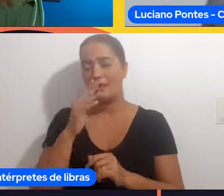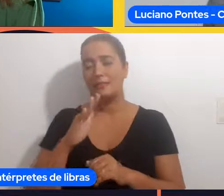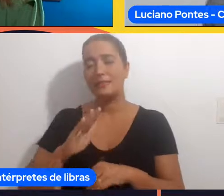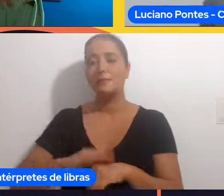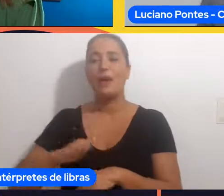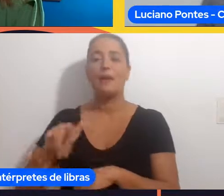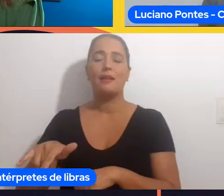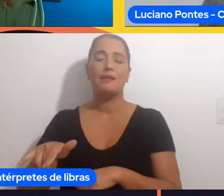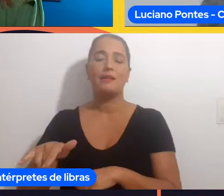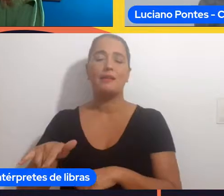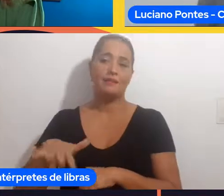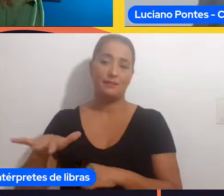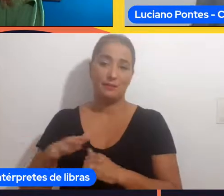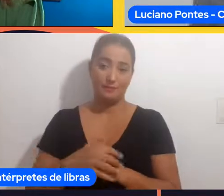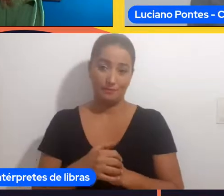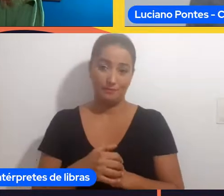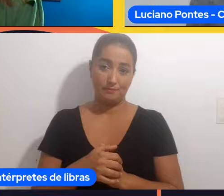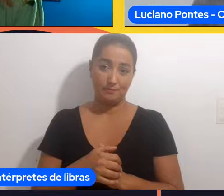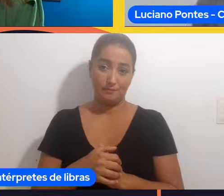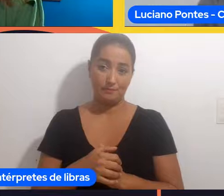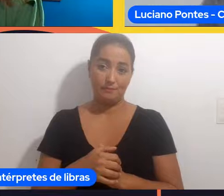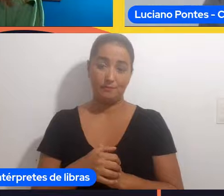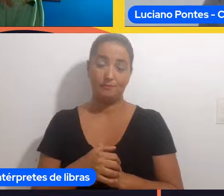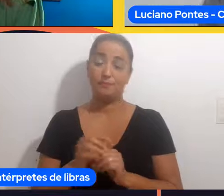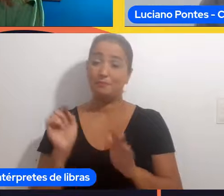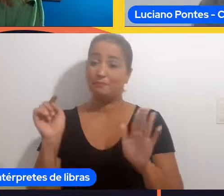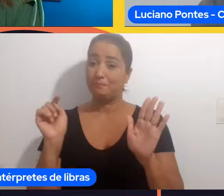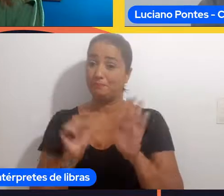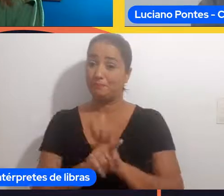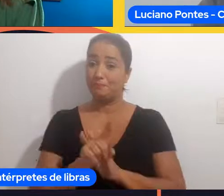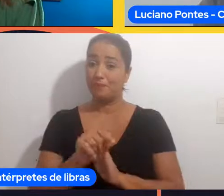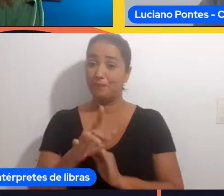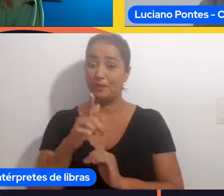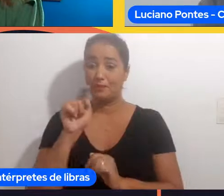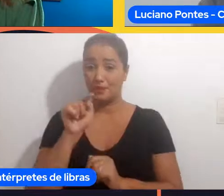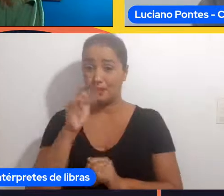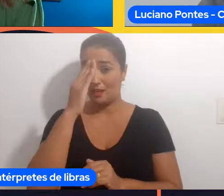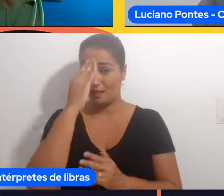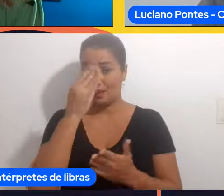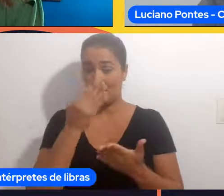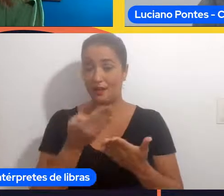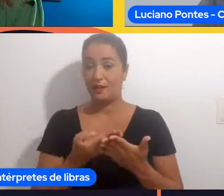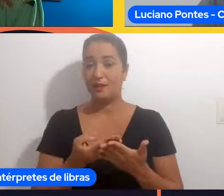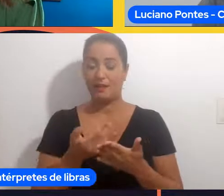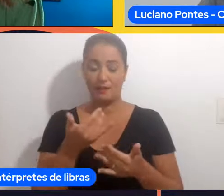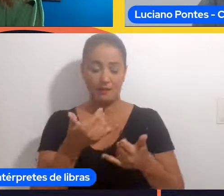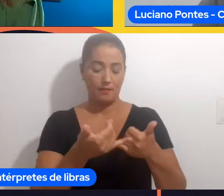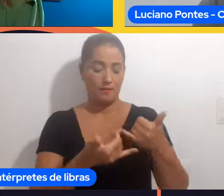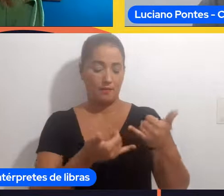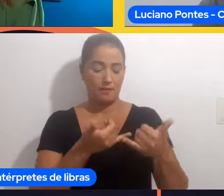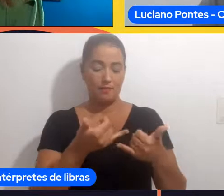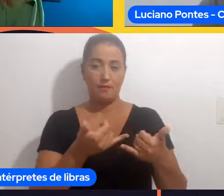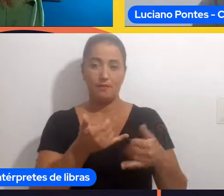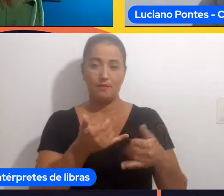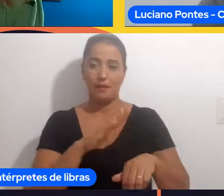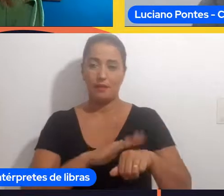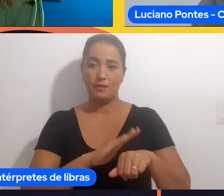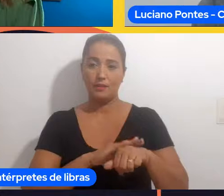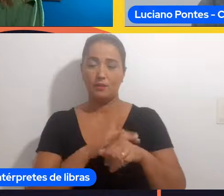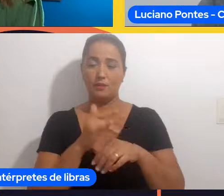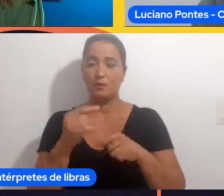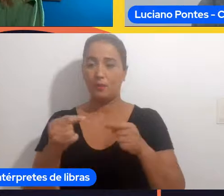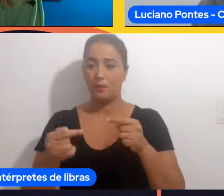Camila, deixa eu fazer uma provocação para você. Você acredita que o brincar é uma atitude política?